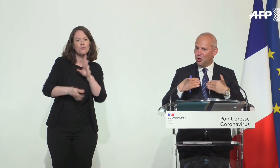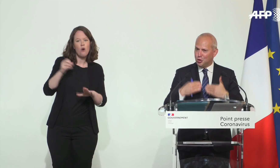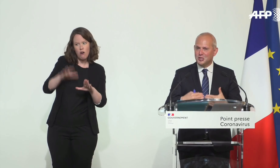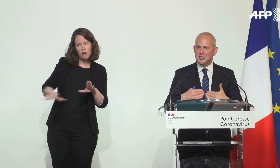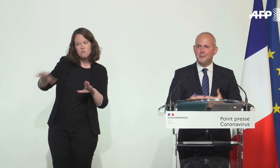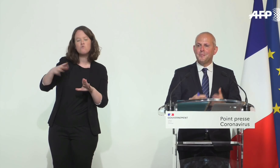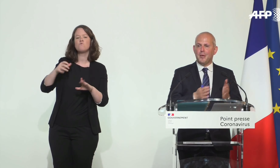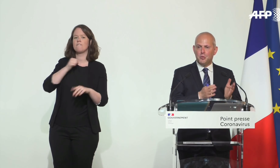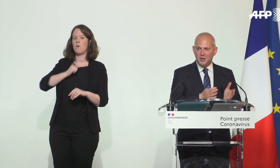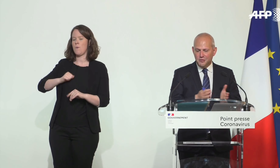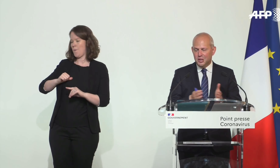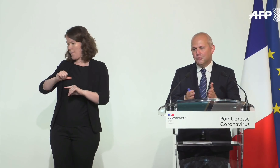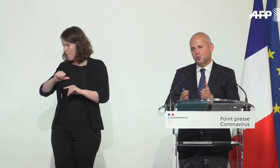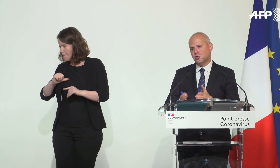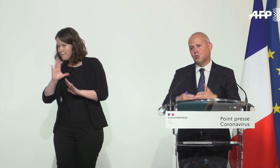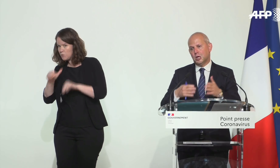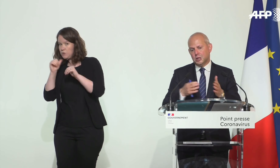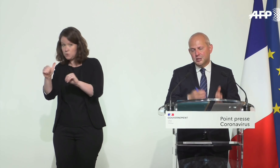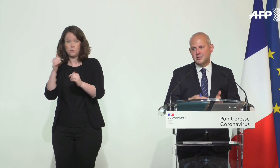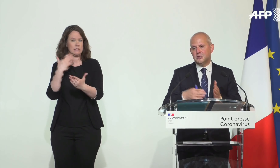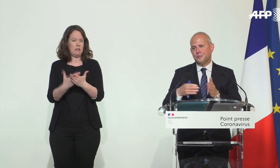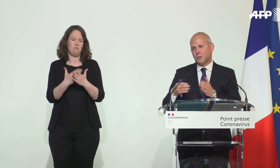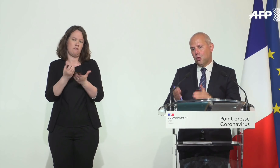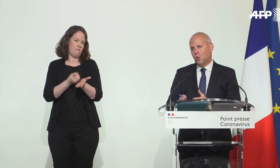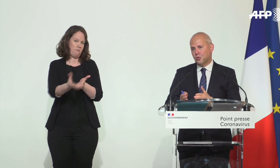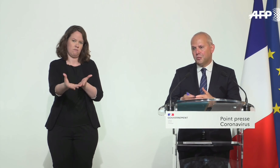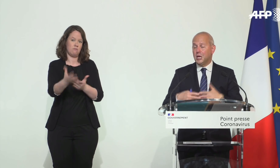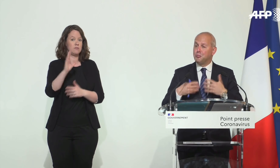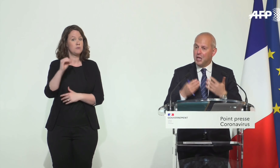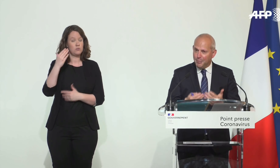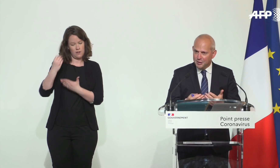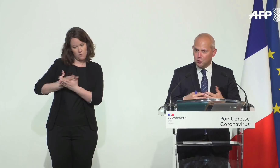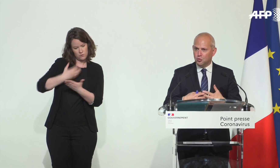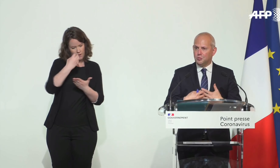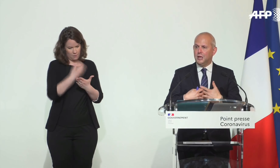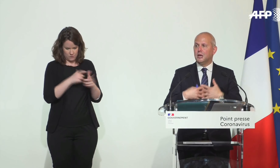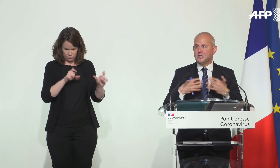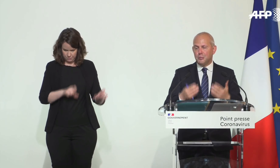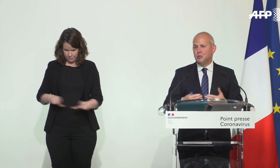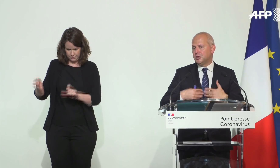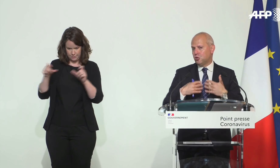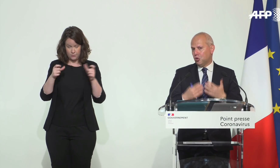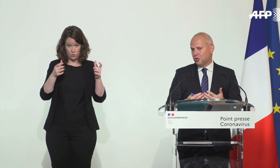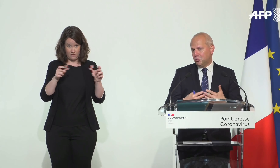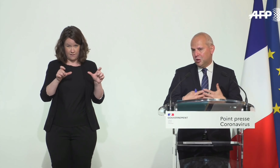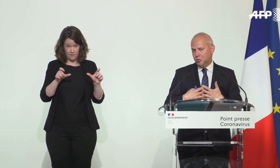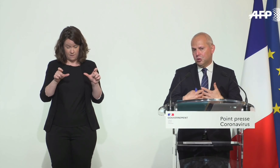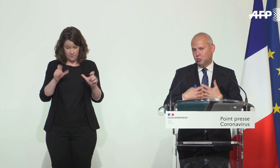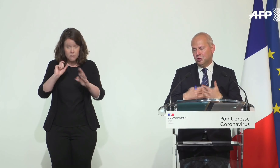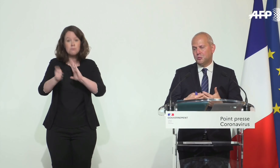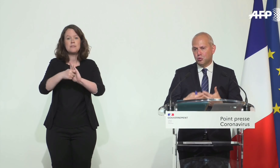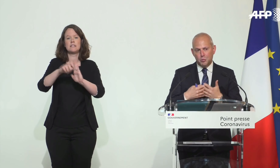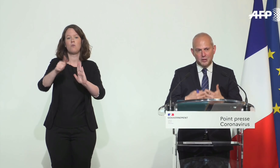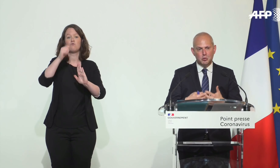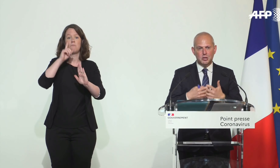ces indicateurs quotidiens pour vérifier l'évolution d'ici au 11 mai, et puis à partir du 11 mai, s'appuyer sur l'ensemble des données